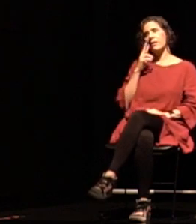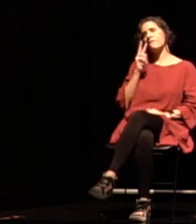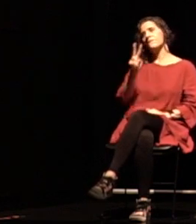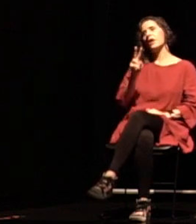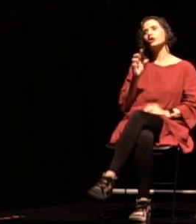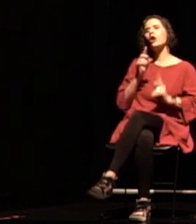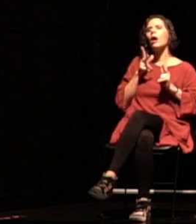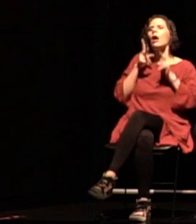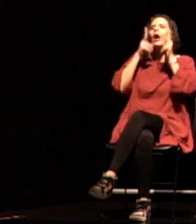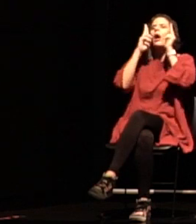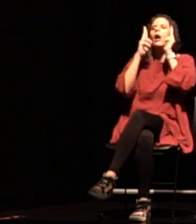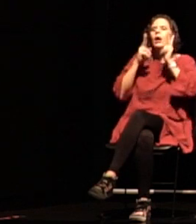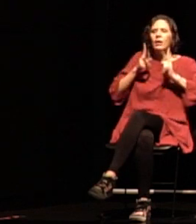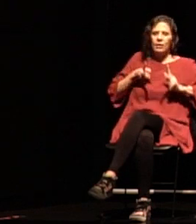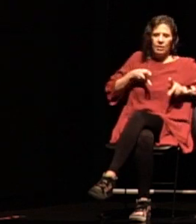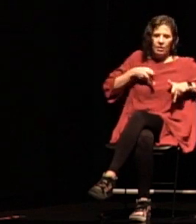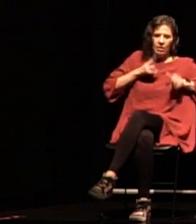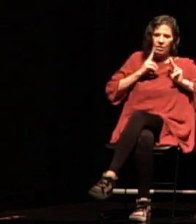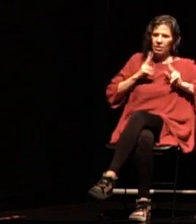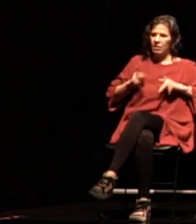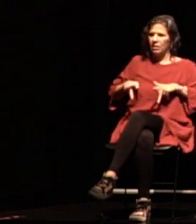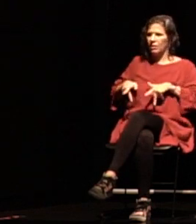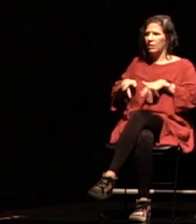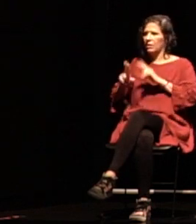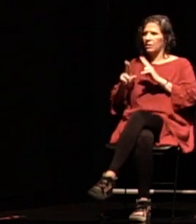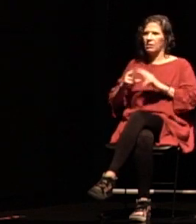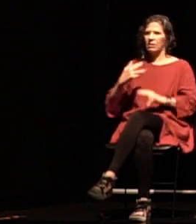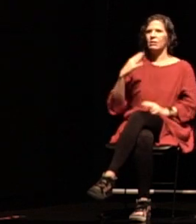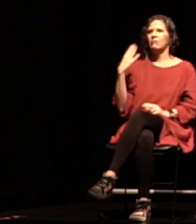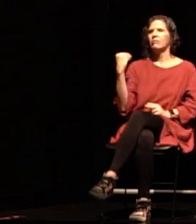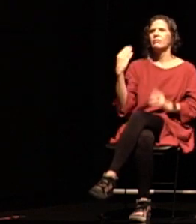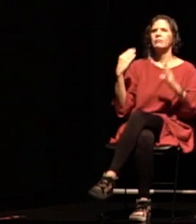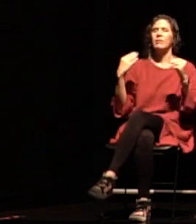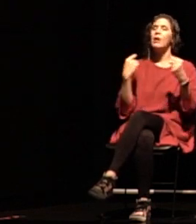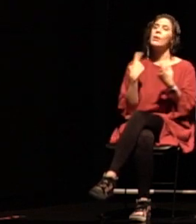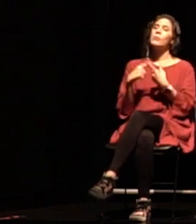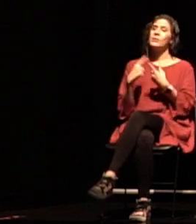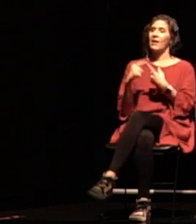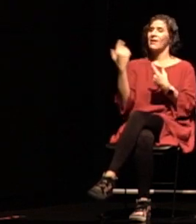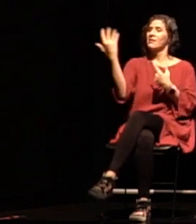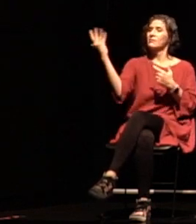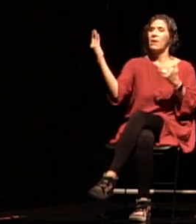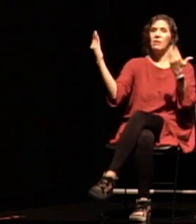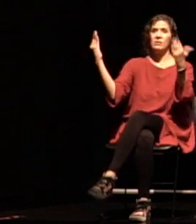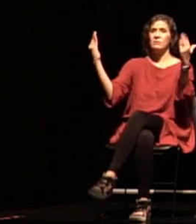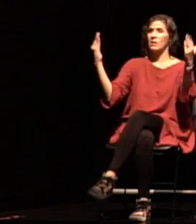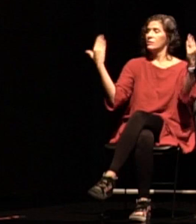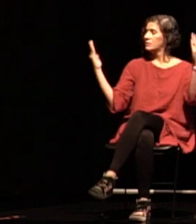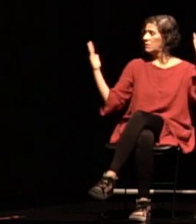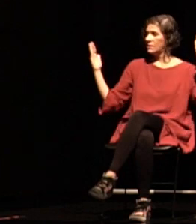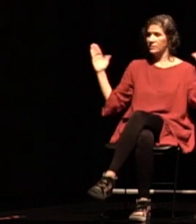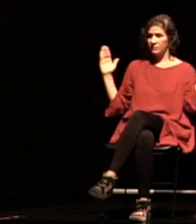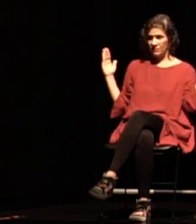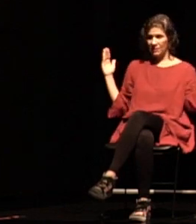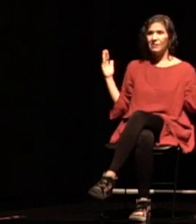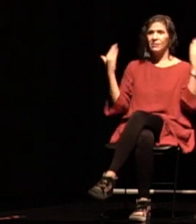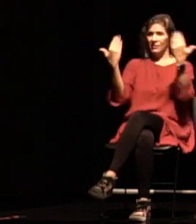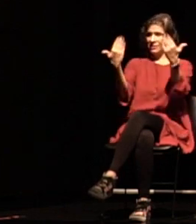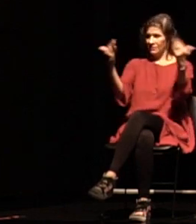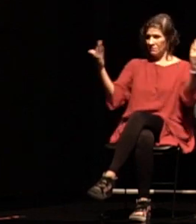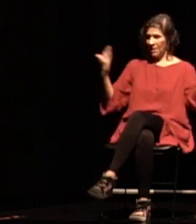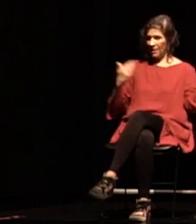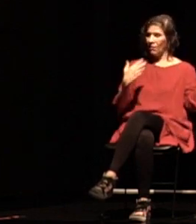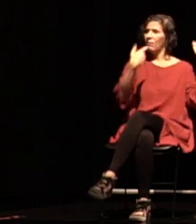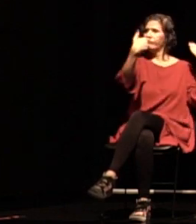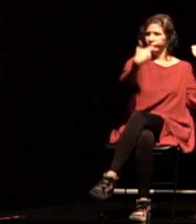só fragmentos, né? Porque os fragmentos de espelhos compõem esse ambiente no qual